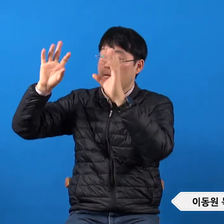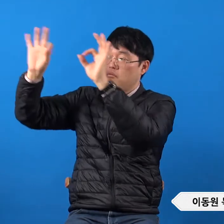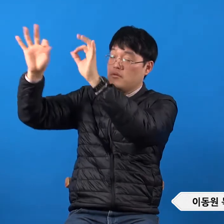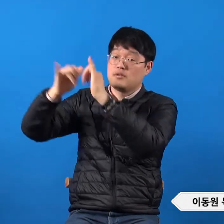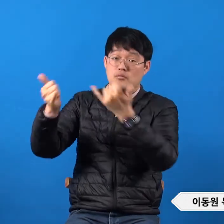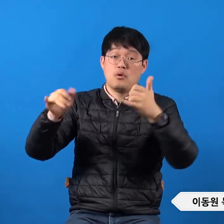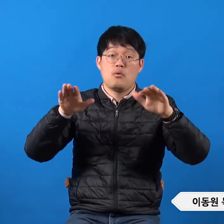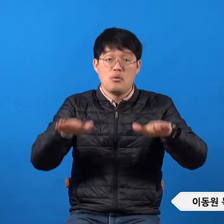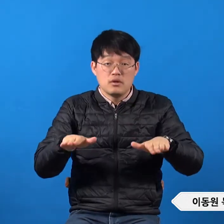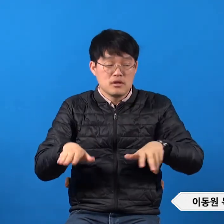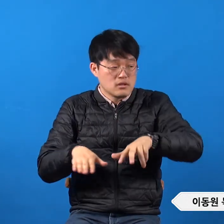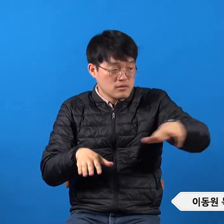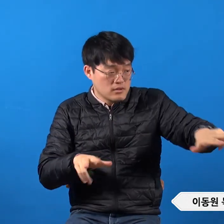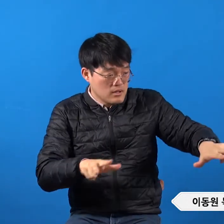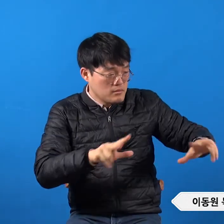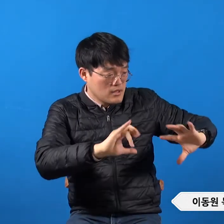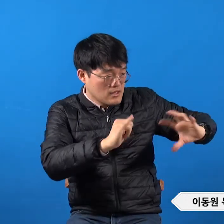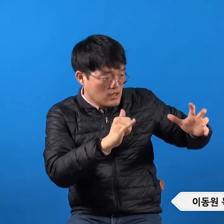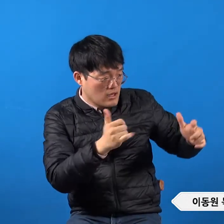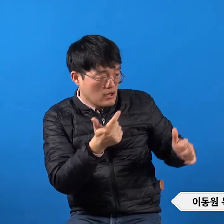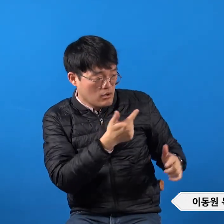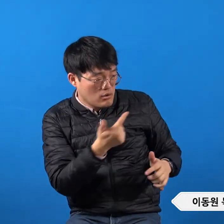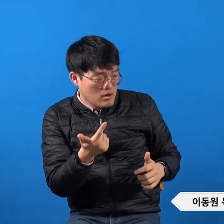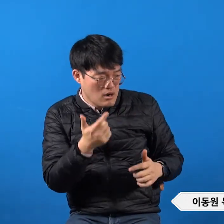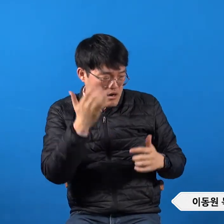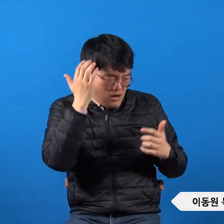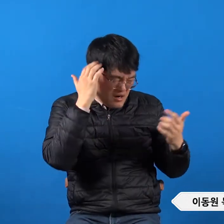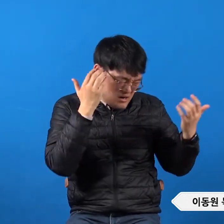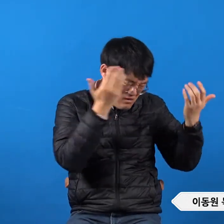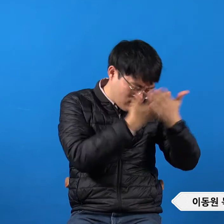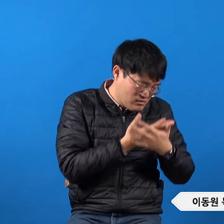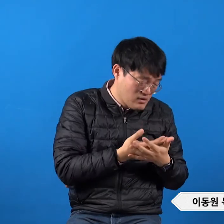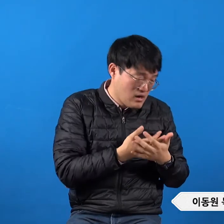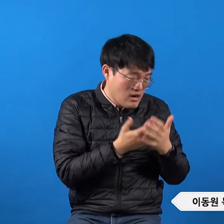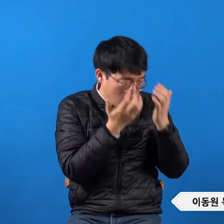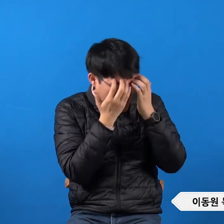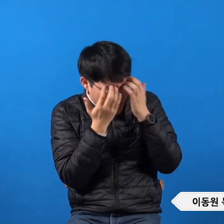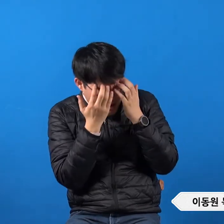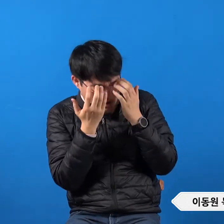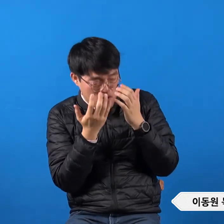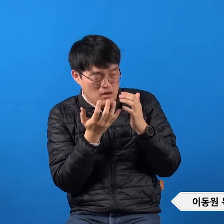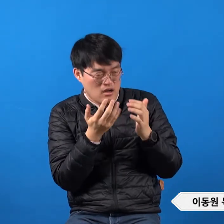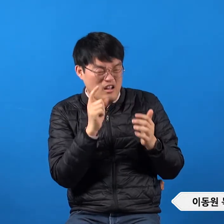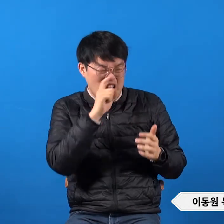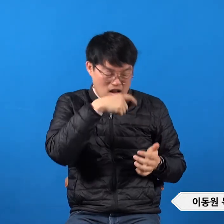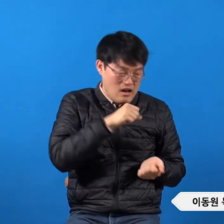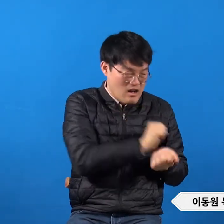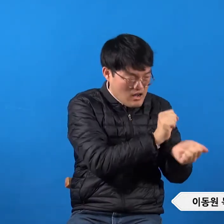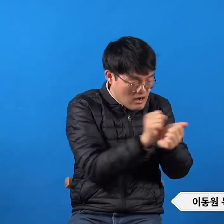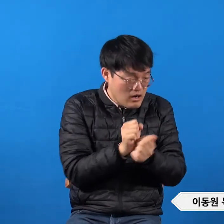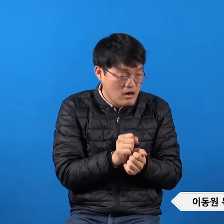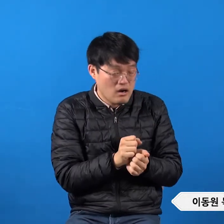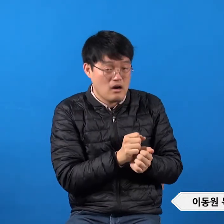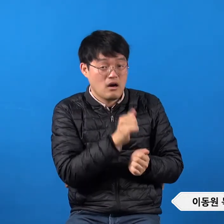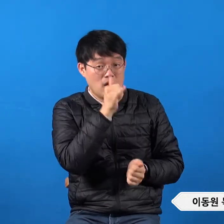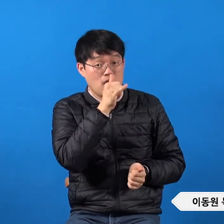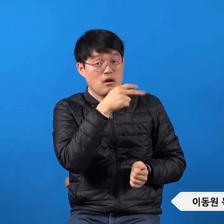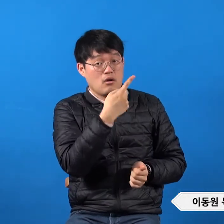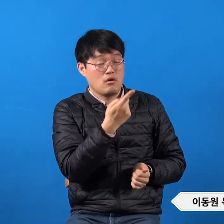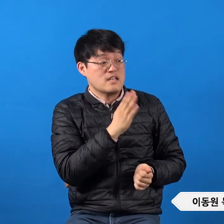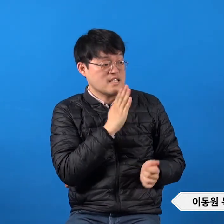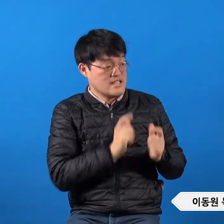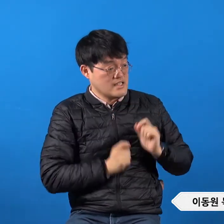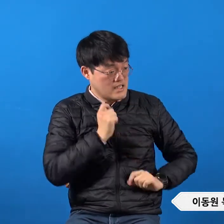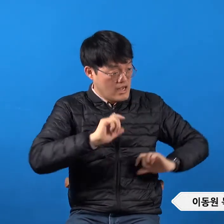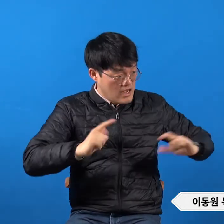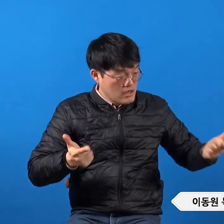사람들은 오늘 세상이 아무리 어두워도, 오늘 세상이 아무리 더러운 것으로, 오염된 것으로, 그리고 진실이